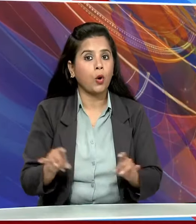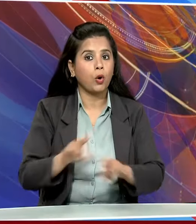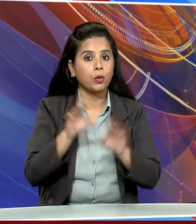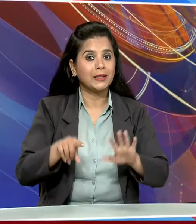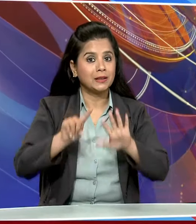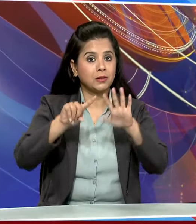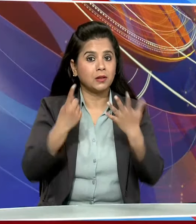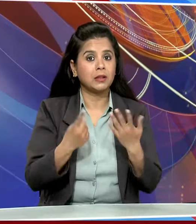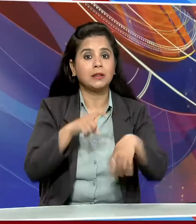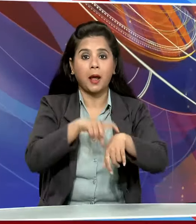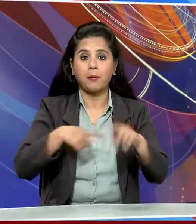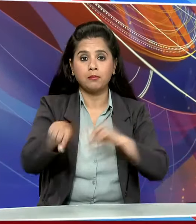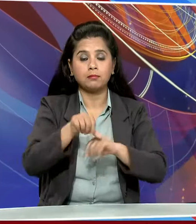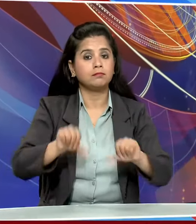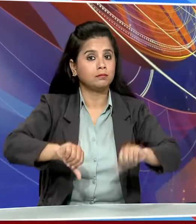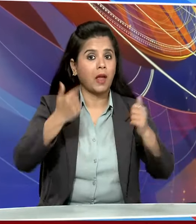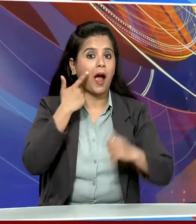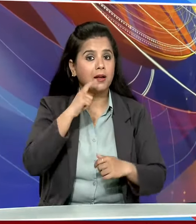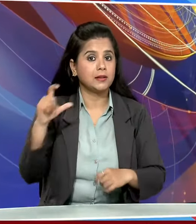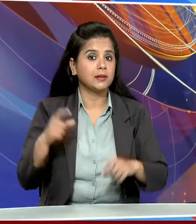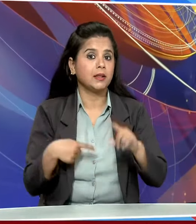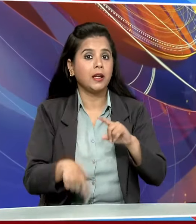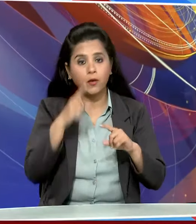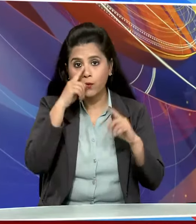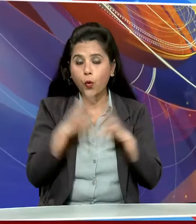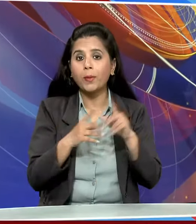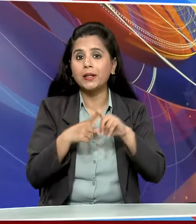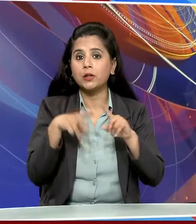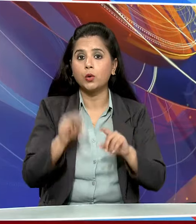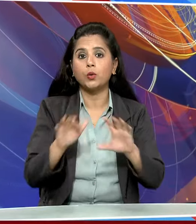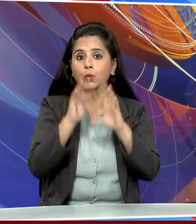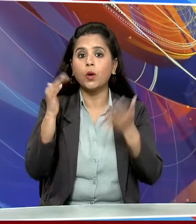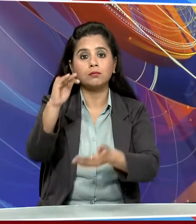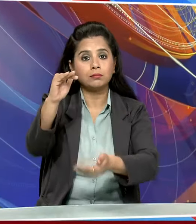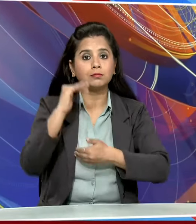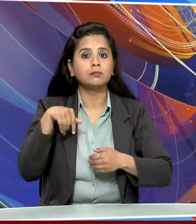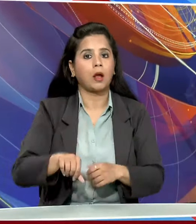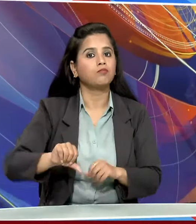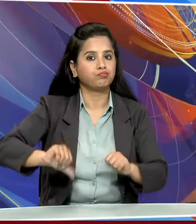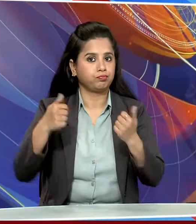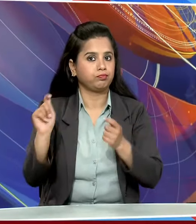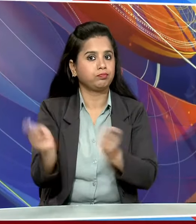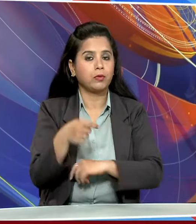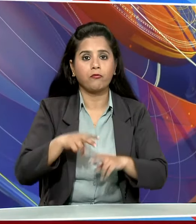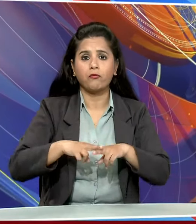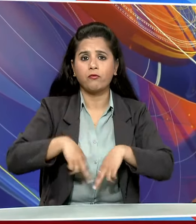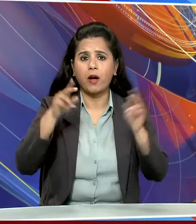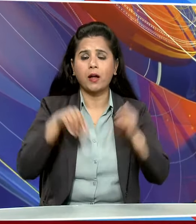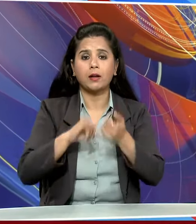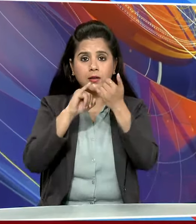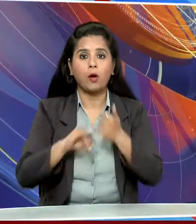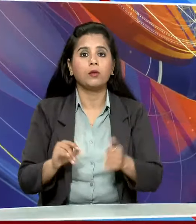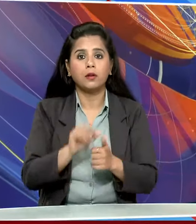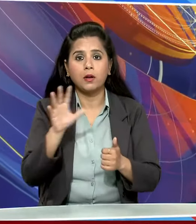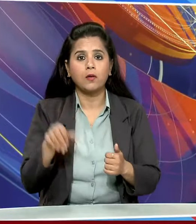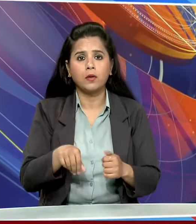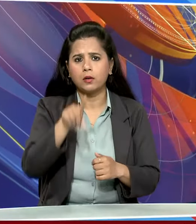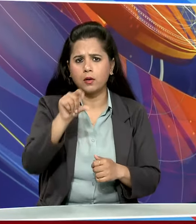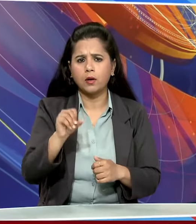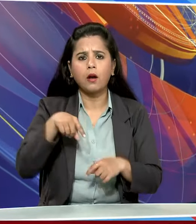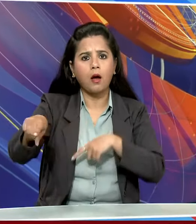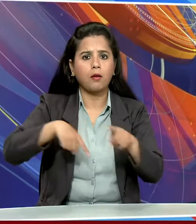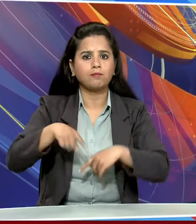ऑस्ट्रेलिया ने छठी बार जीता आईसीसी महिला टी20 विश्व कप का खिताब। फाइनल में दक्षिण अफ्रीका को 19